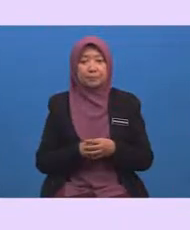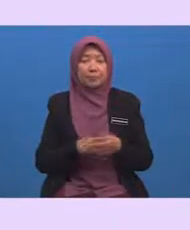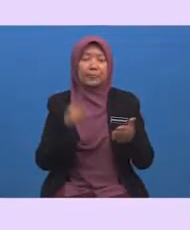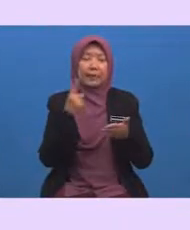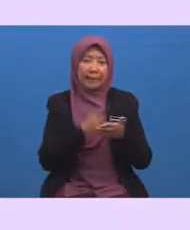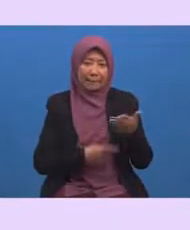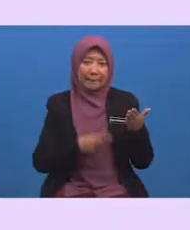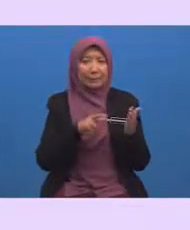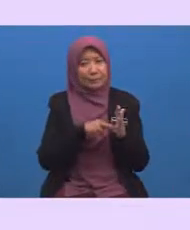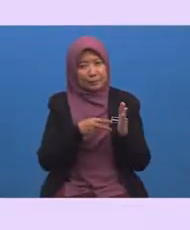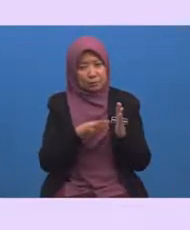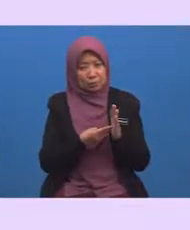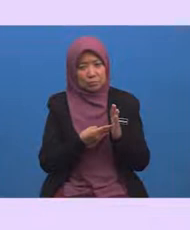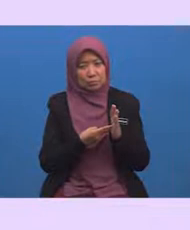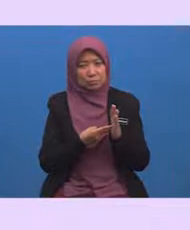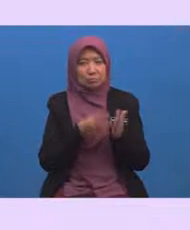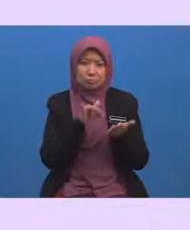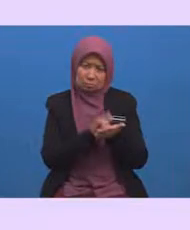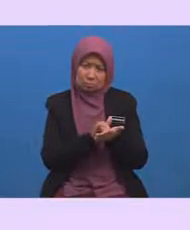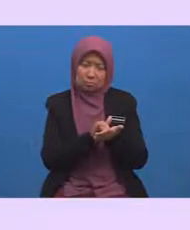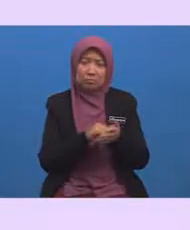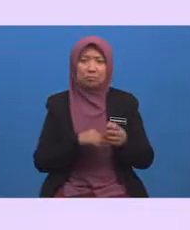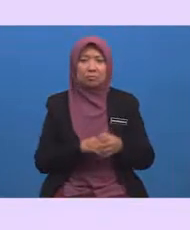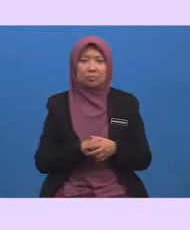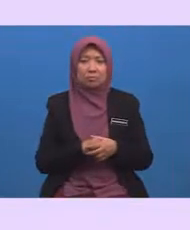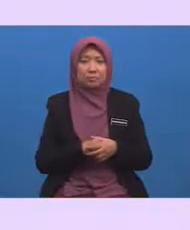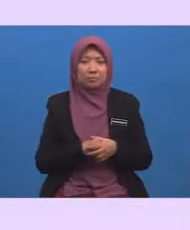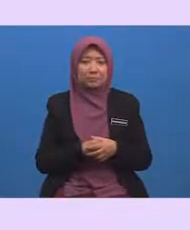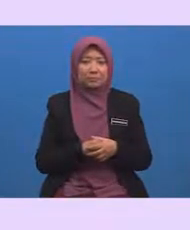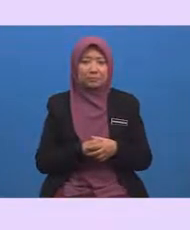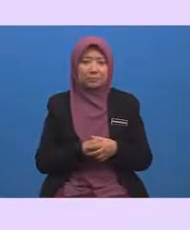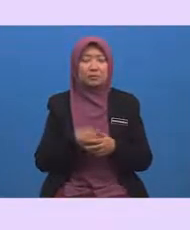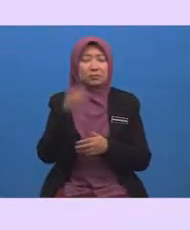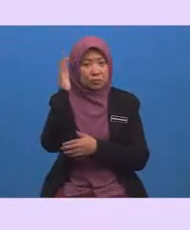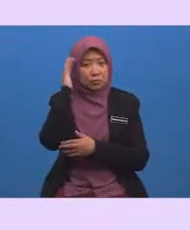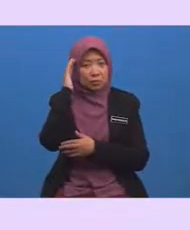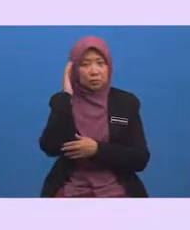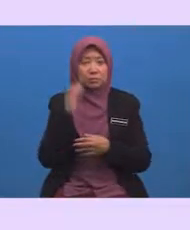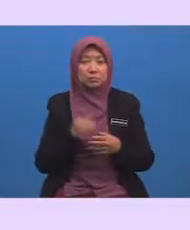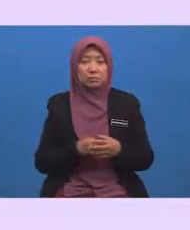Apa maksud Ar-Rahman dan Ar-Rahim ya murid-murid? Murid-murid tahu tak?